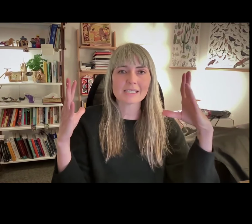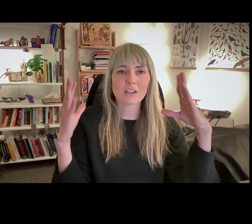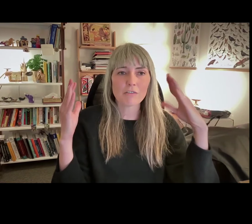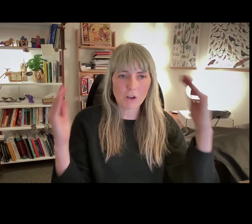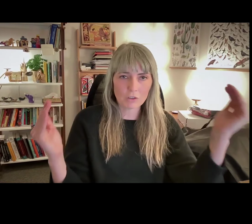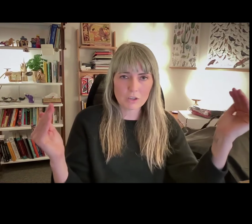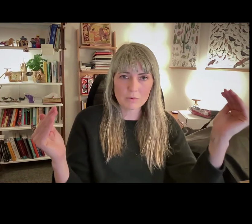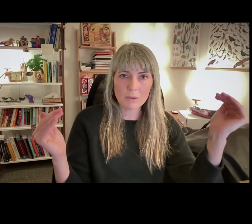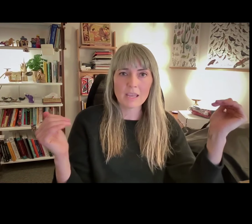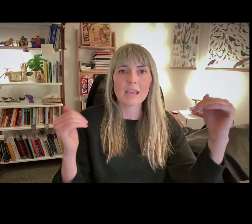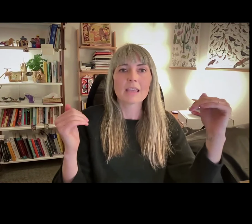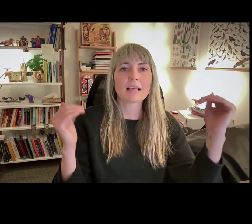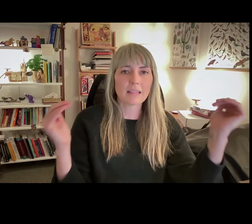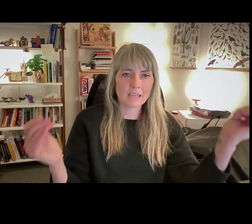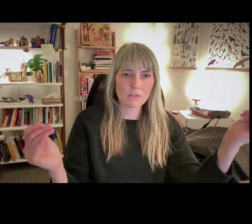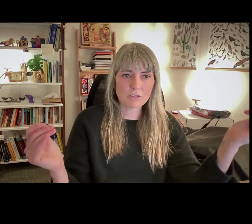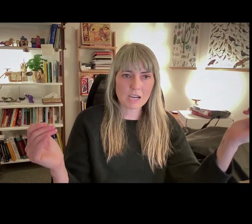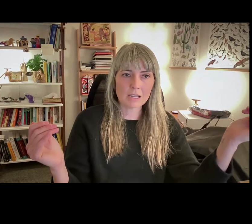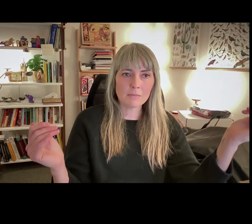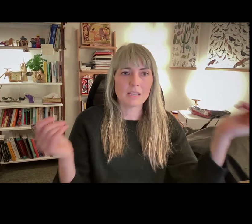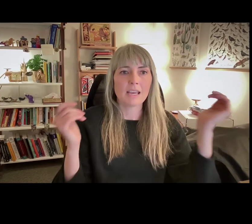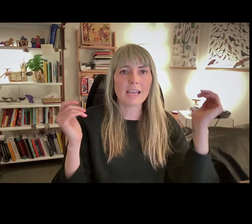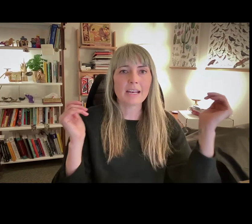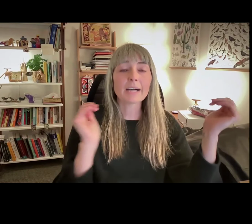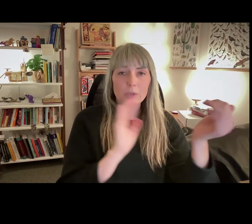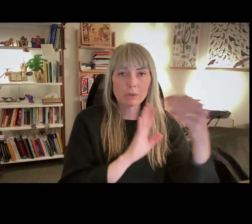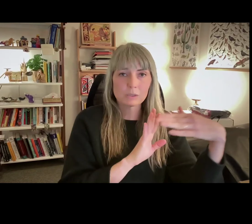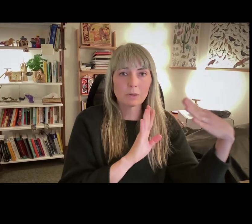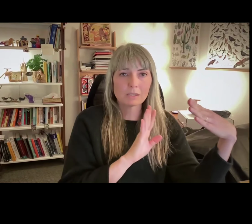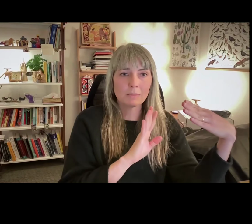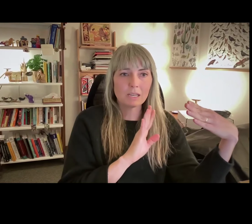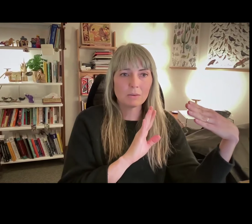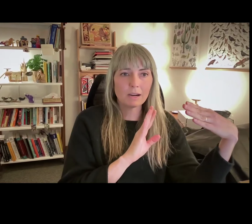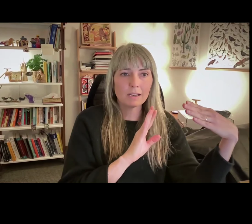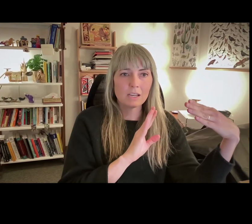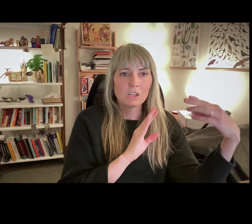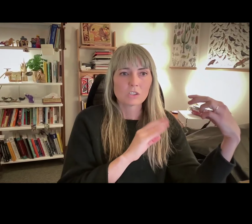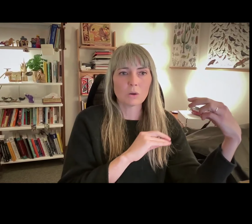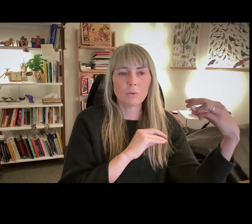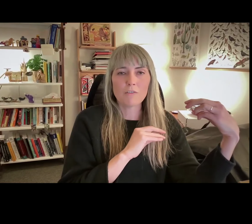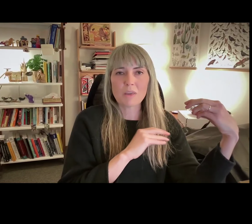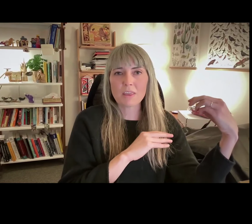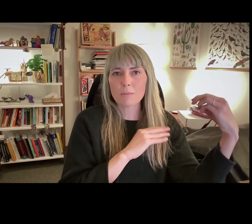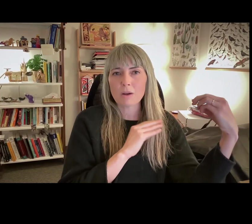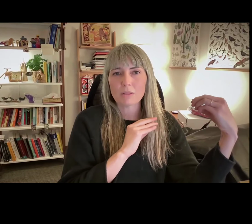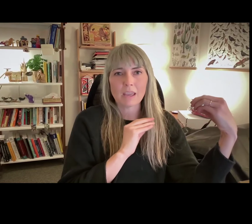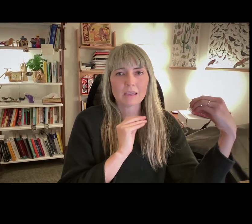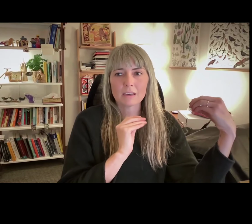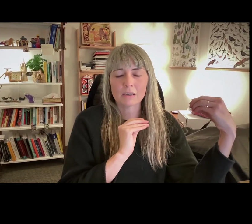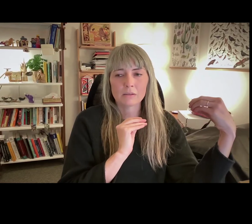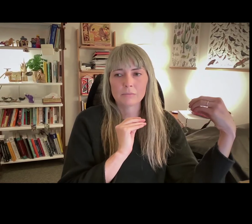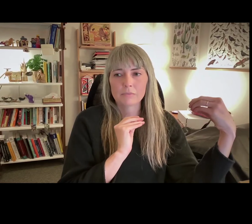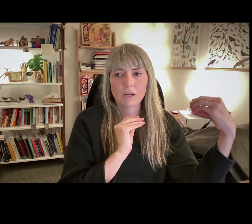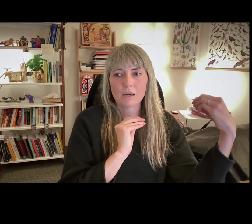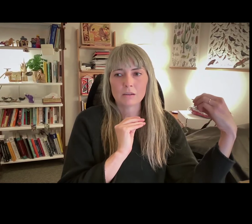como much los as the componentes de frecuencia, volume. no importa So tanto length of como el time and volumen, la how close in cantidad de proximity you tiempo are. y qué tan So if we cerca en think about proximidad like